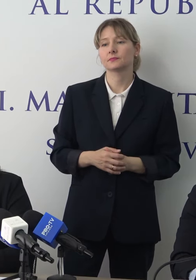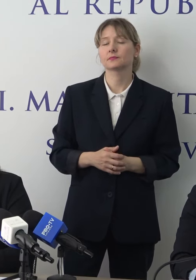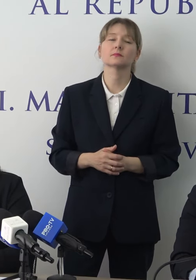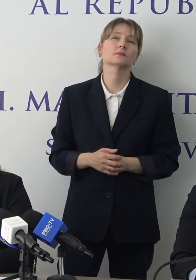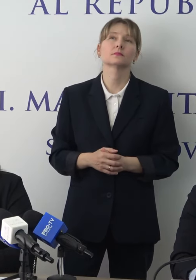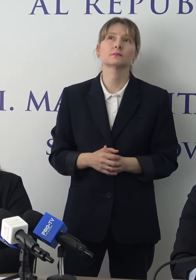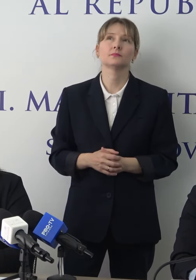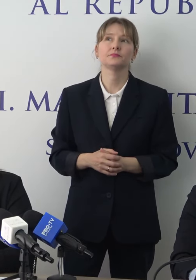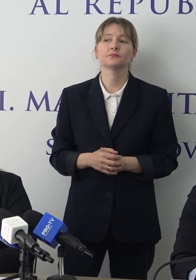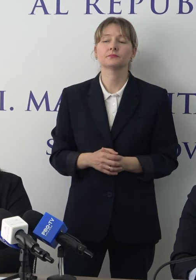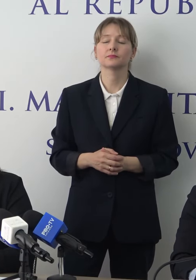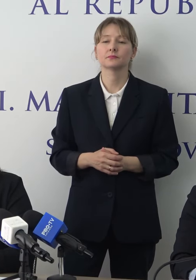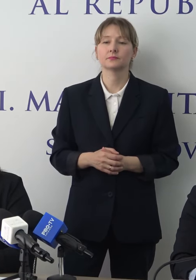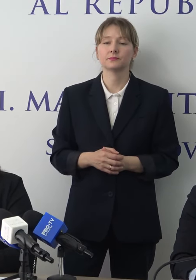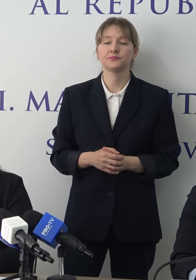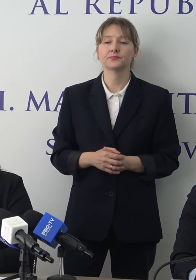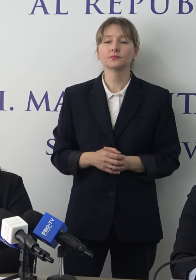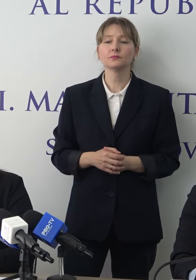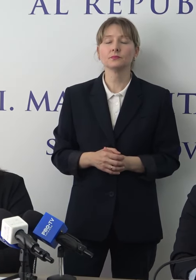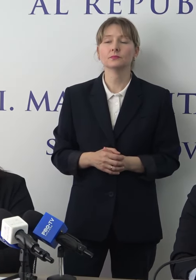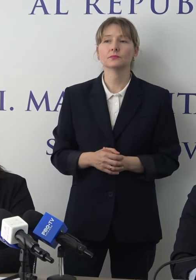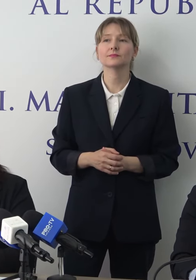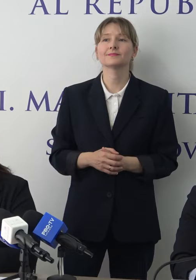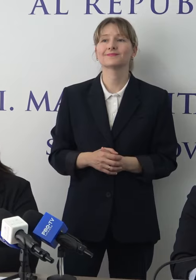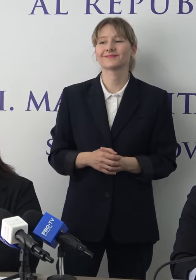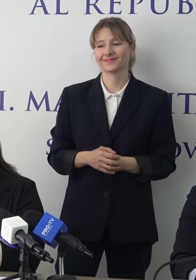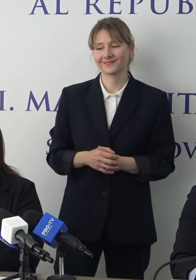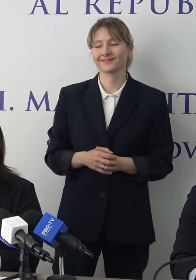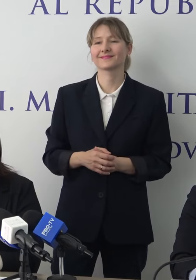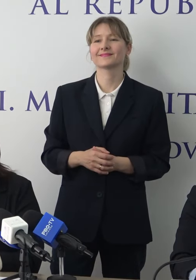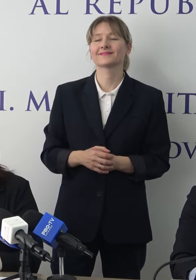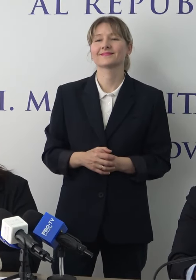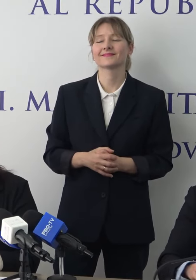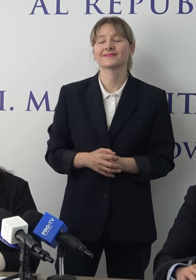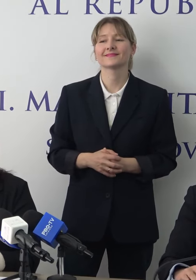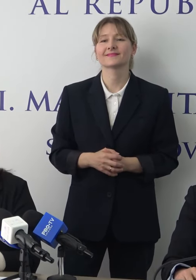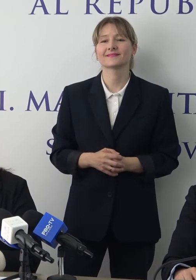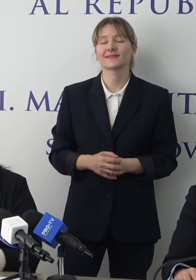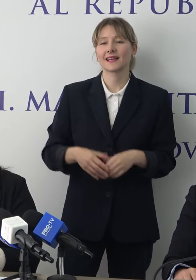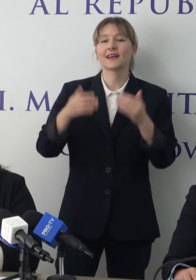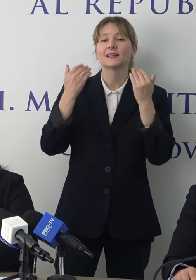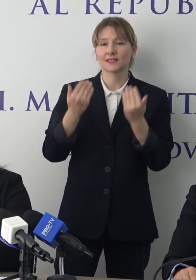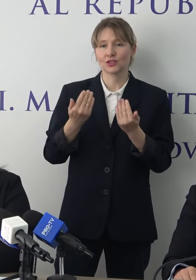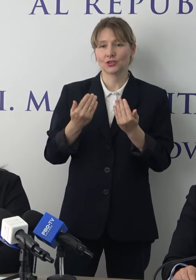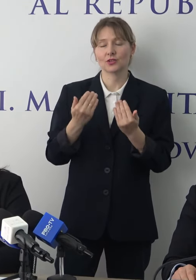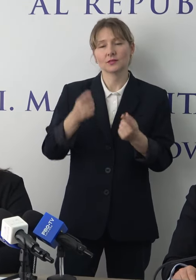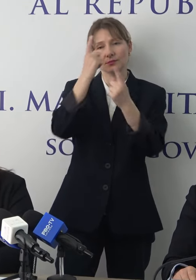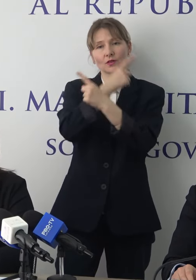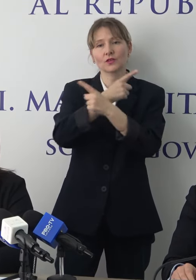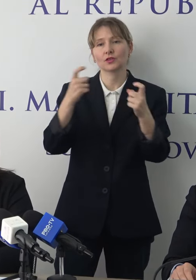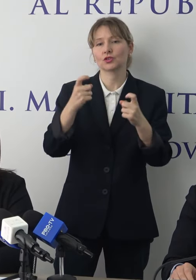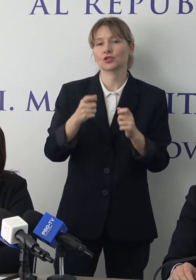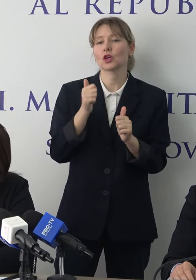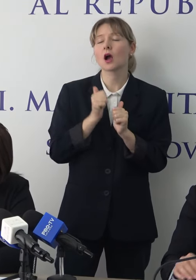in a family and a safe environment. Mulțumesc. Sorry. Iar astăzi venim cu un apel către toate